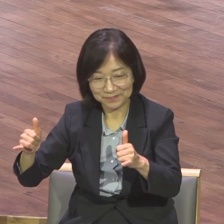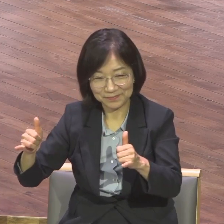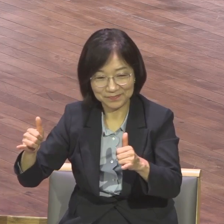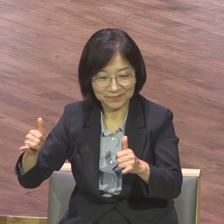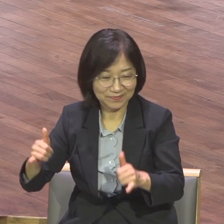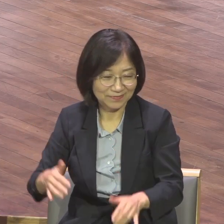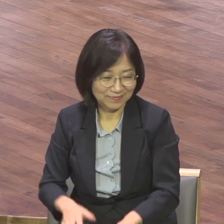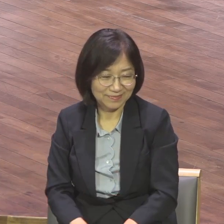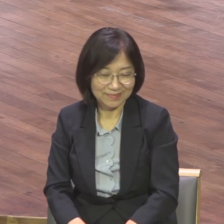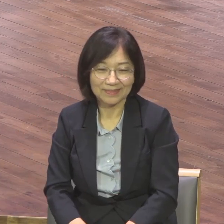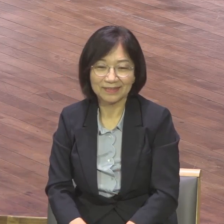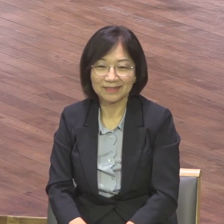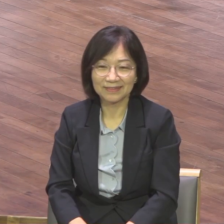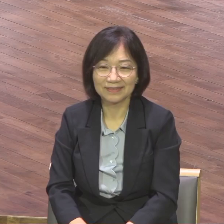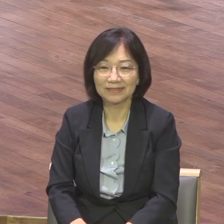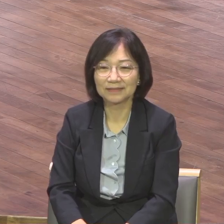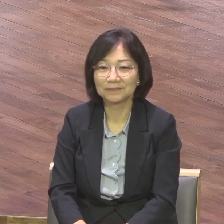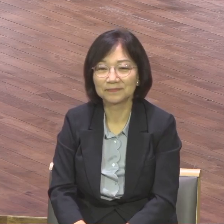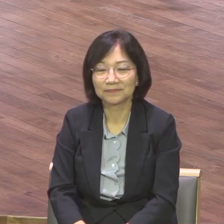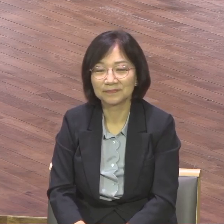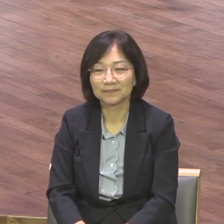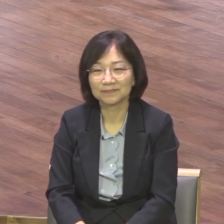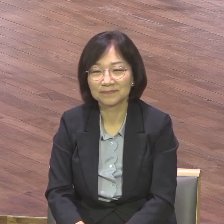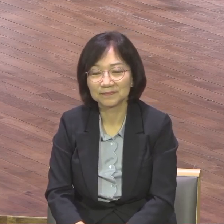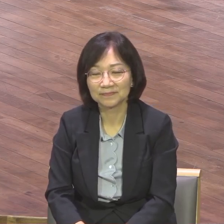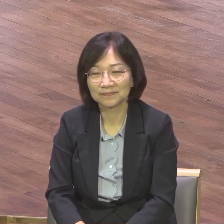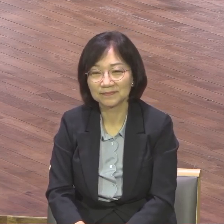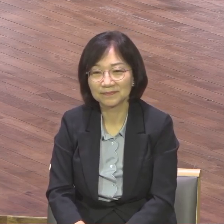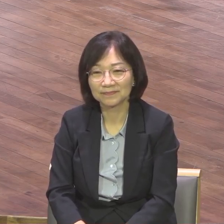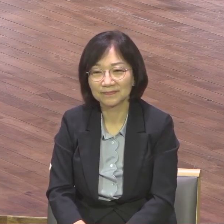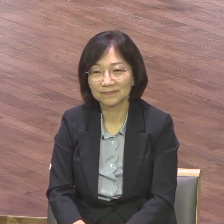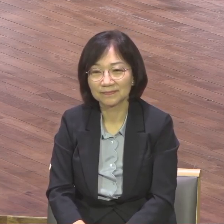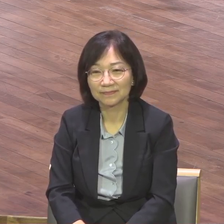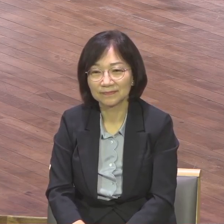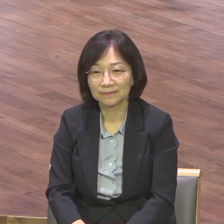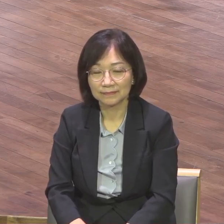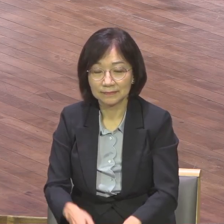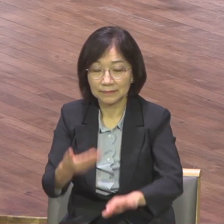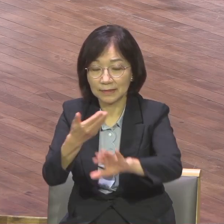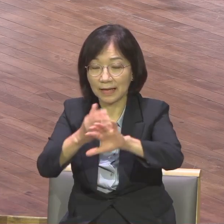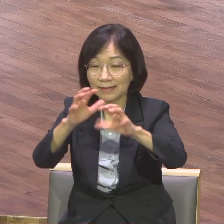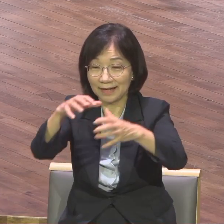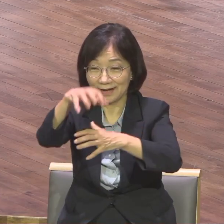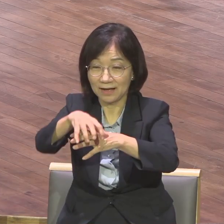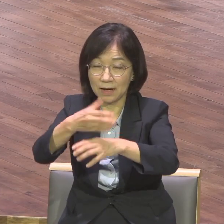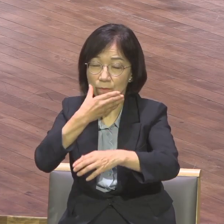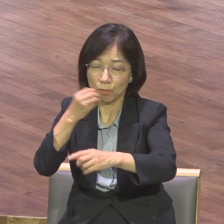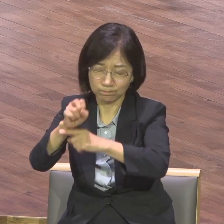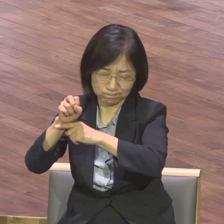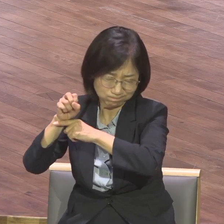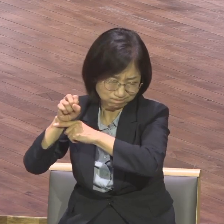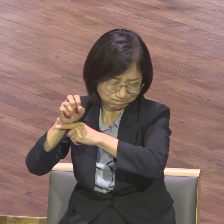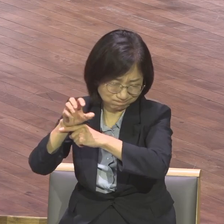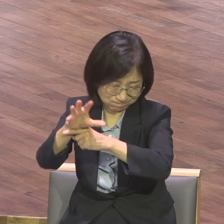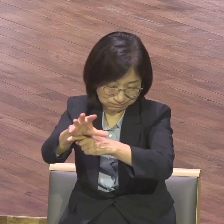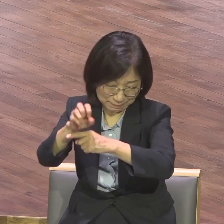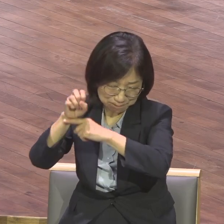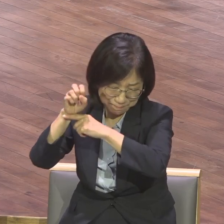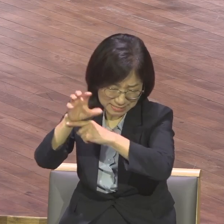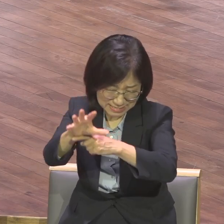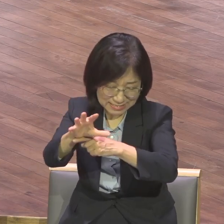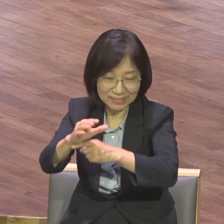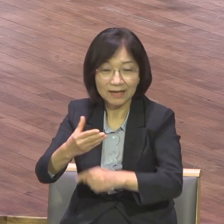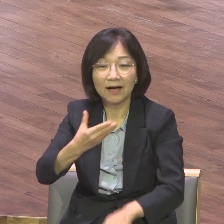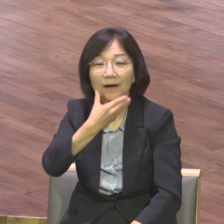이 복음만이 구원, 복음만, 복음밖에 없는데, 이 복음만 구원하는데, 이 복음을 알지